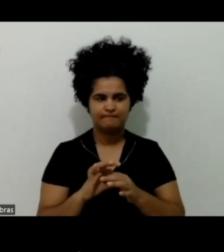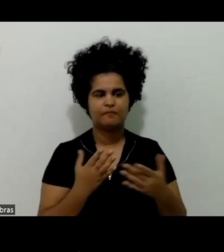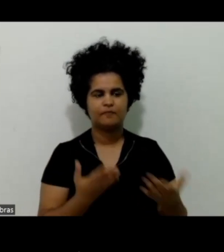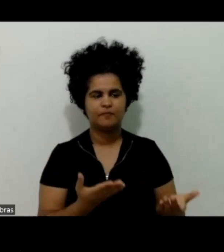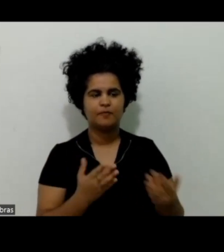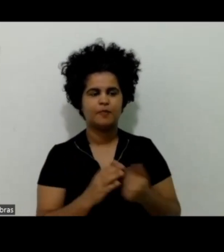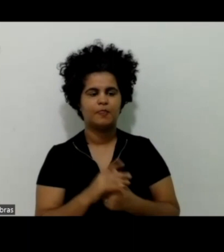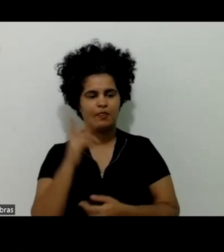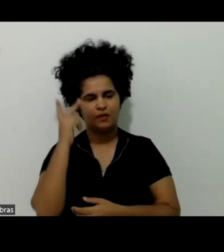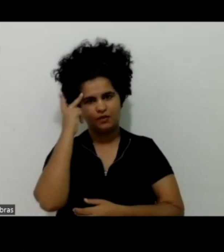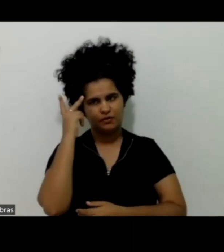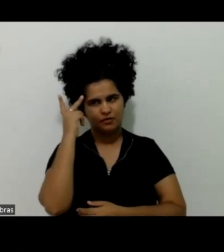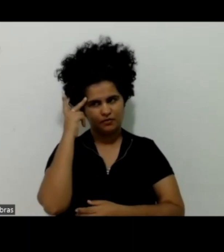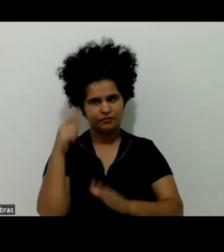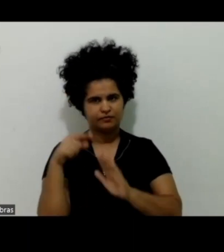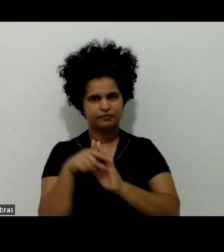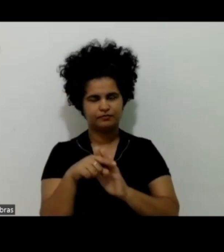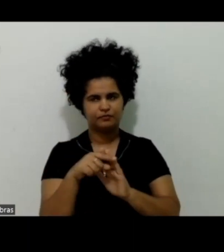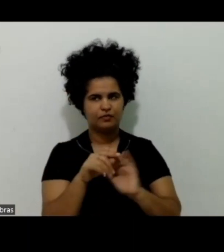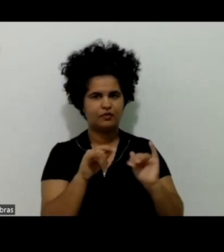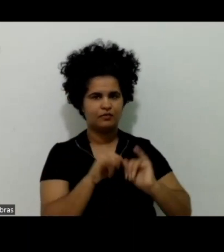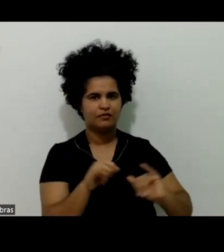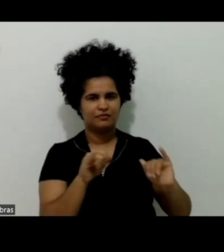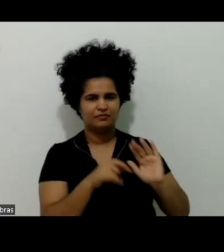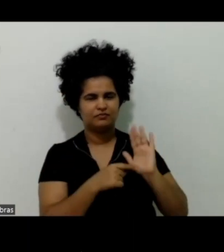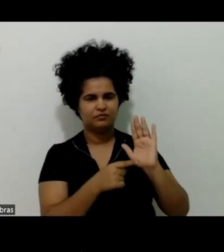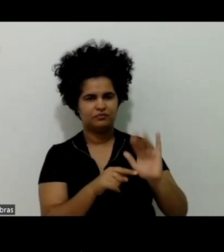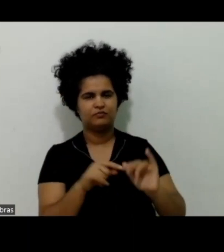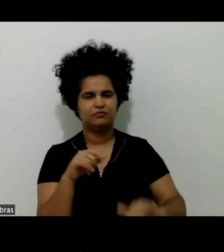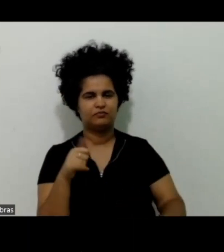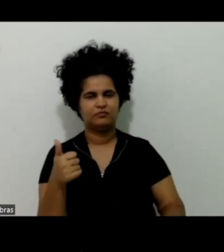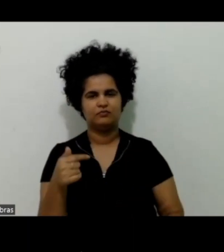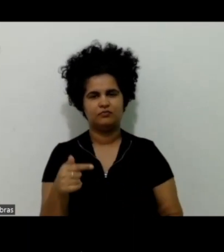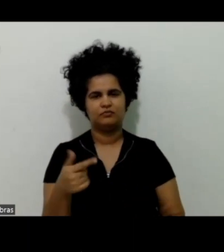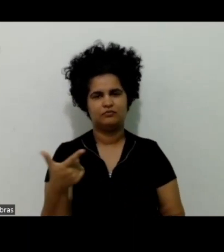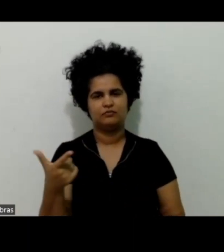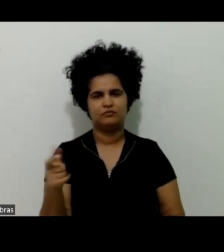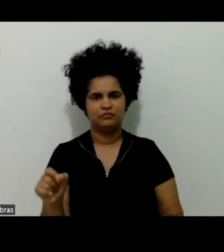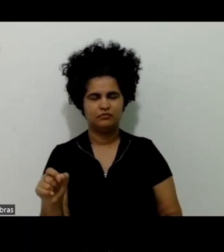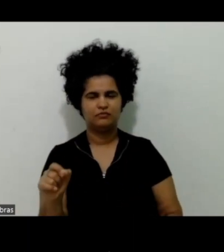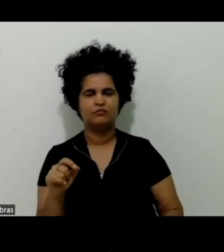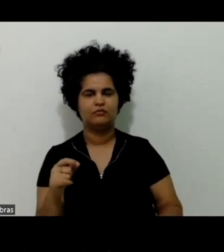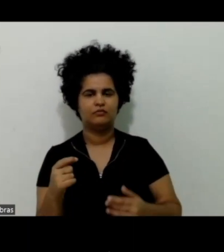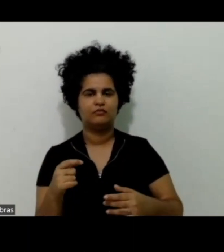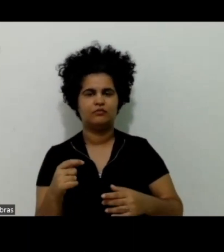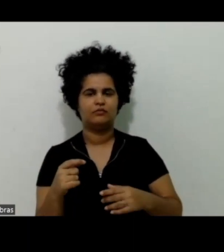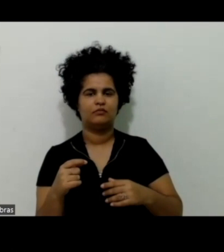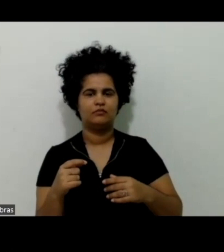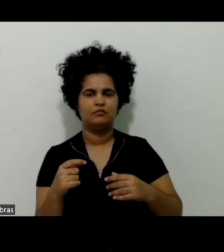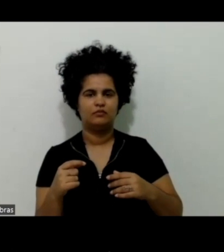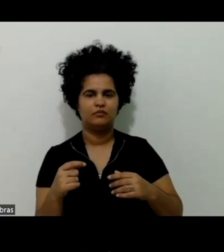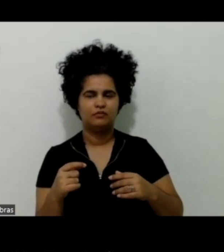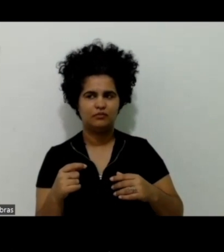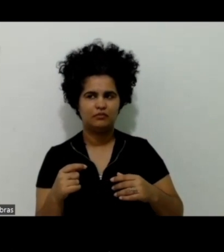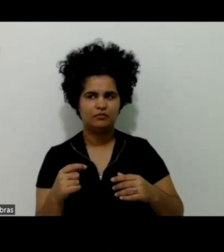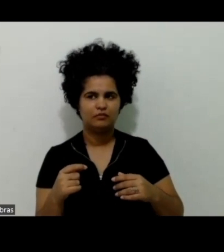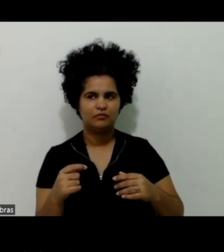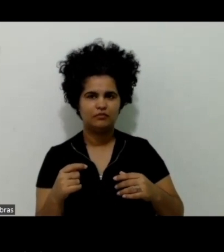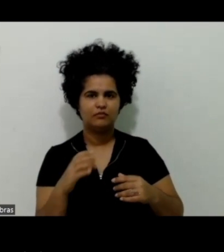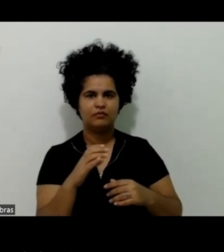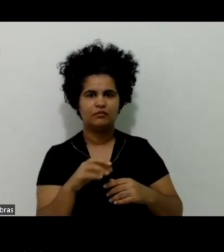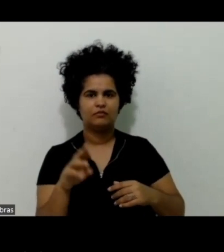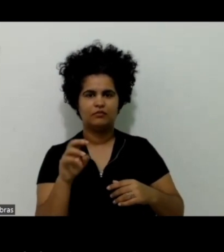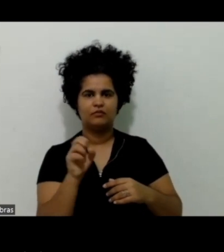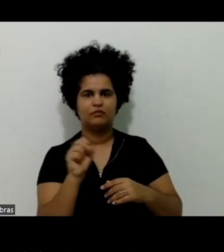Paulo construiu na época da campanha de quem, né, 1720, assistentes sociais no combate ao racismo, essa pesquisa que o CRES São Paulo faz, né,